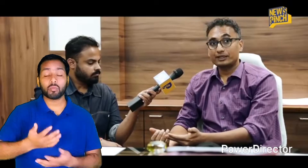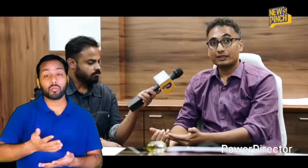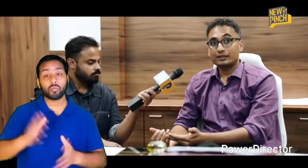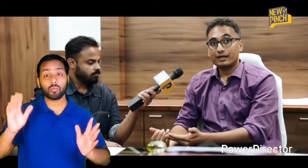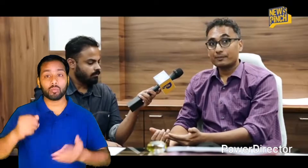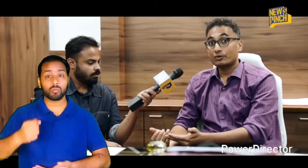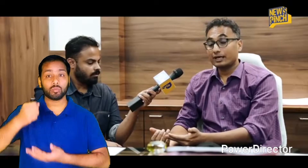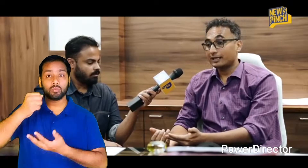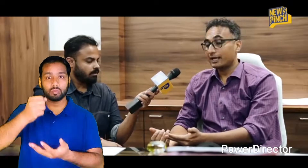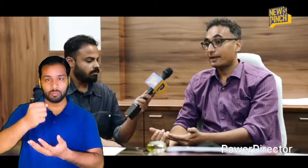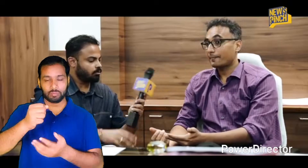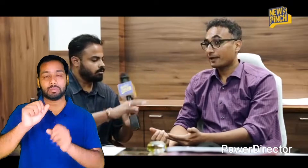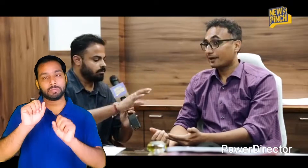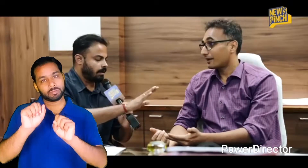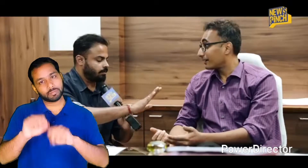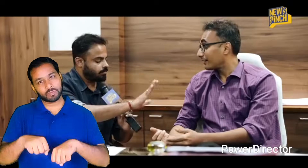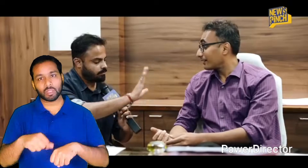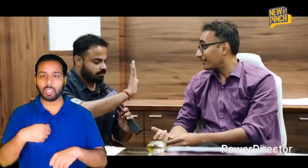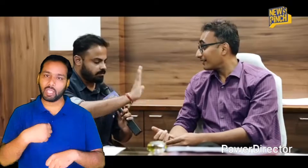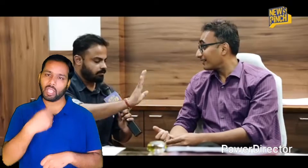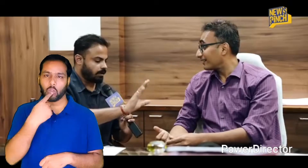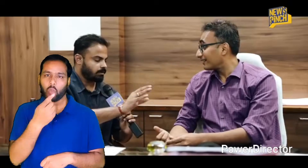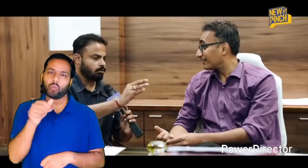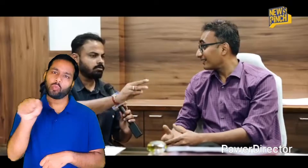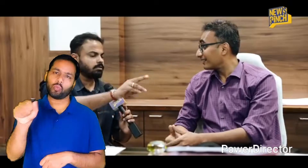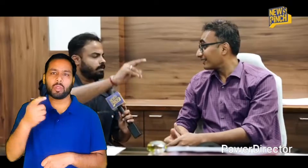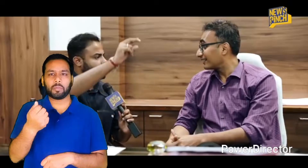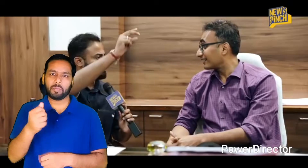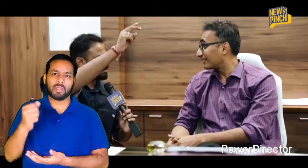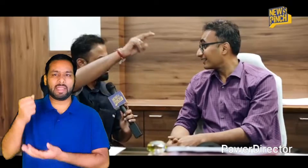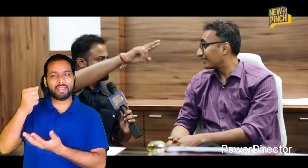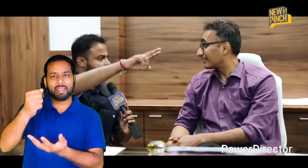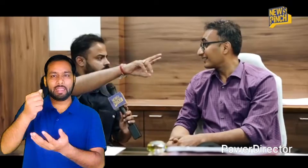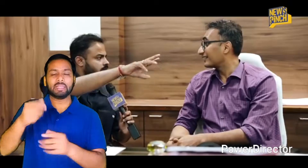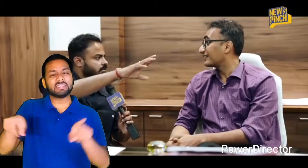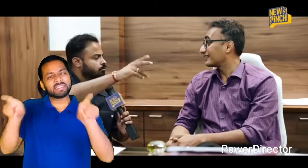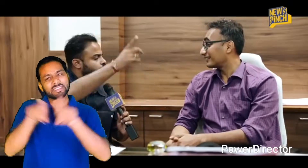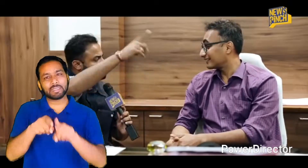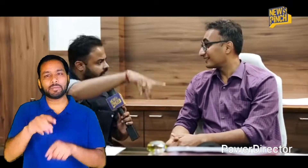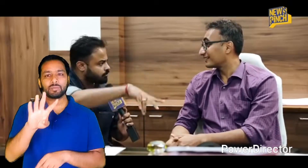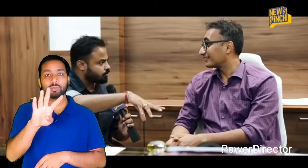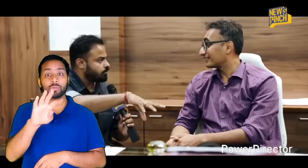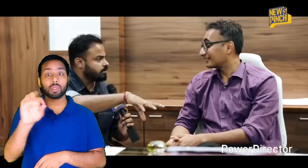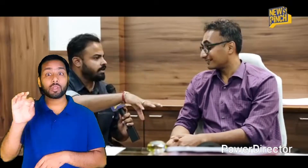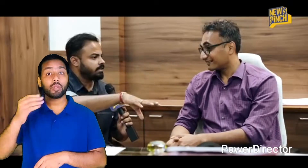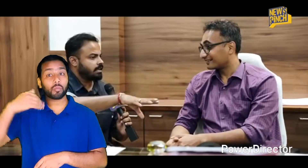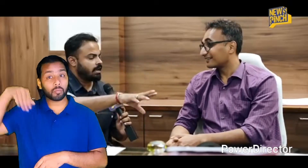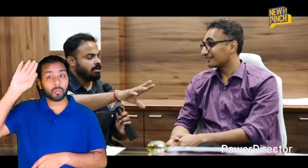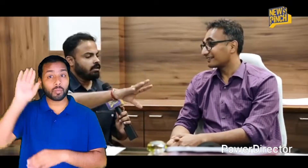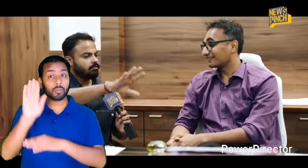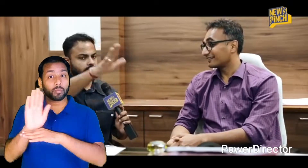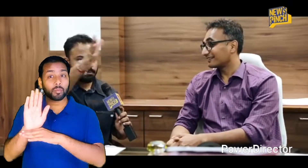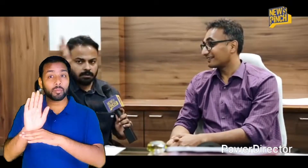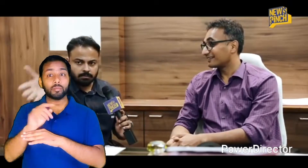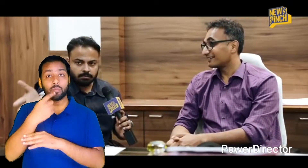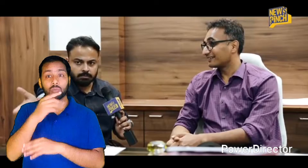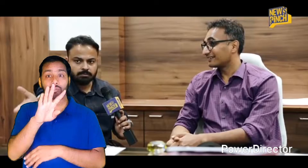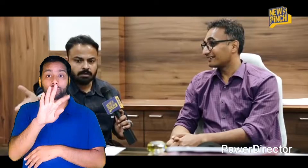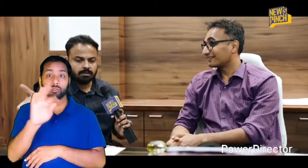कोई छोटी अमाउंट नहीं है। गौरव जी, आपकी मैं बात से इत्तेफाक रखता हूँ। इससे पहले गहलोत जी की सरकार थी, उन्होंने भी 400 करोड़ जारी किया।